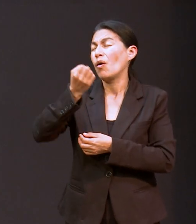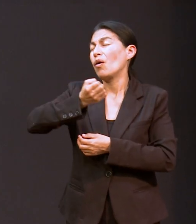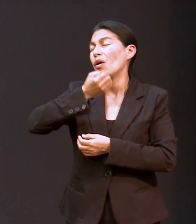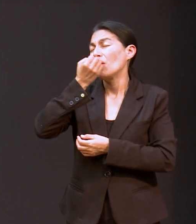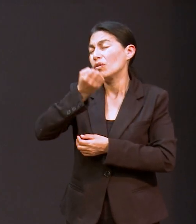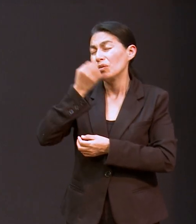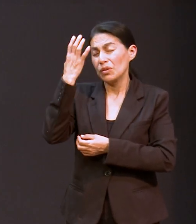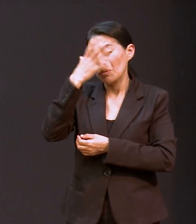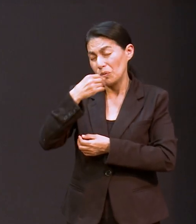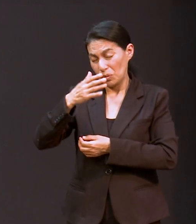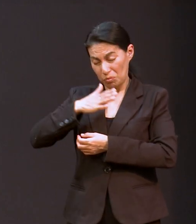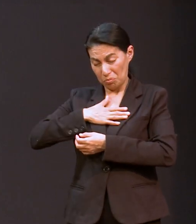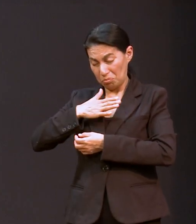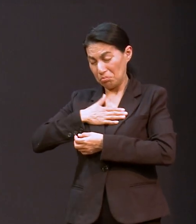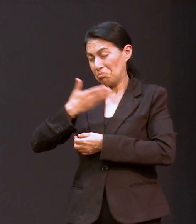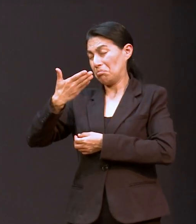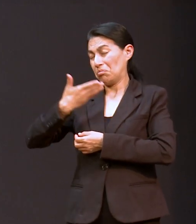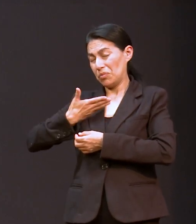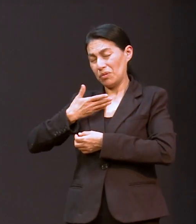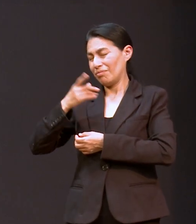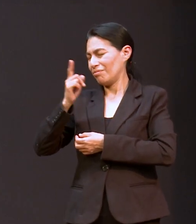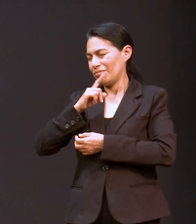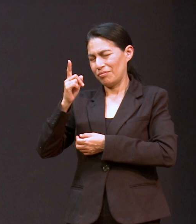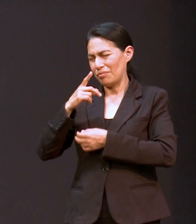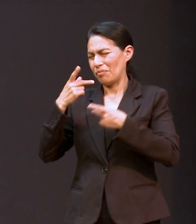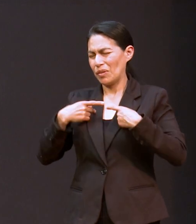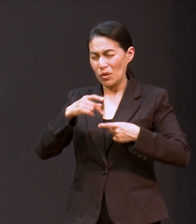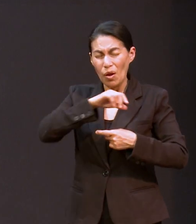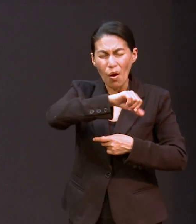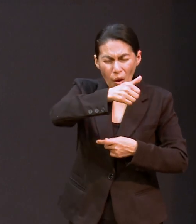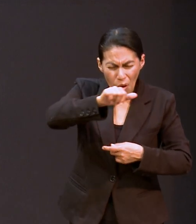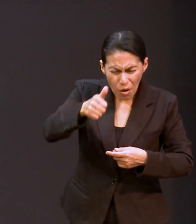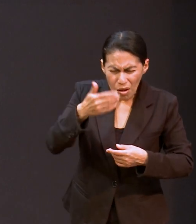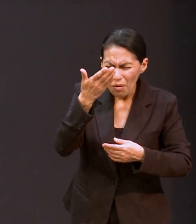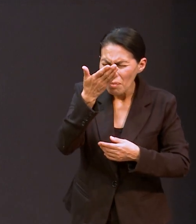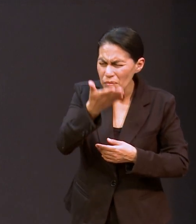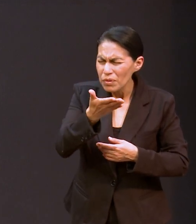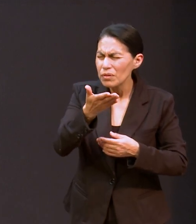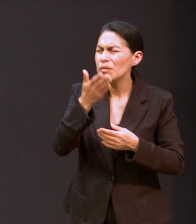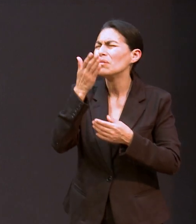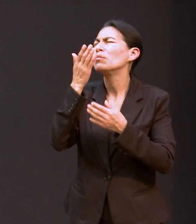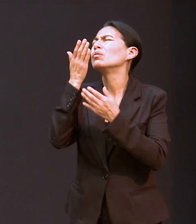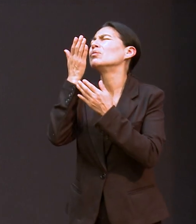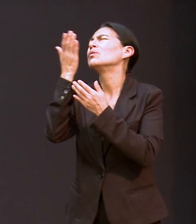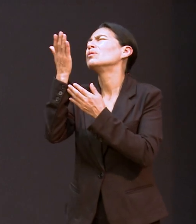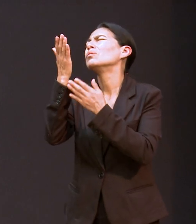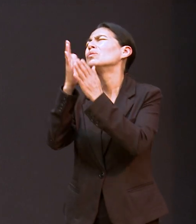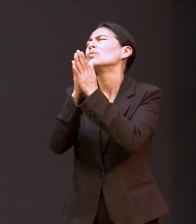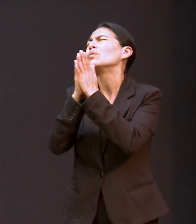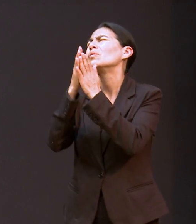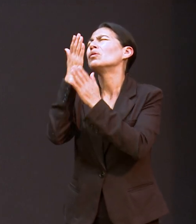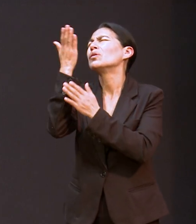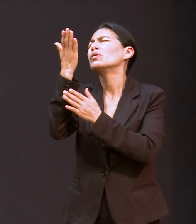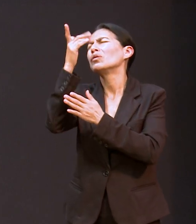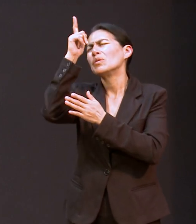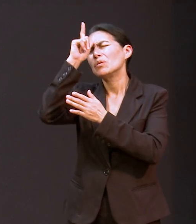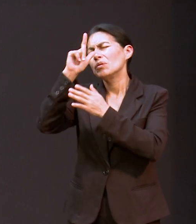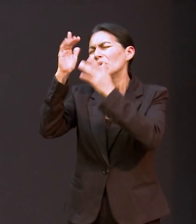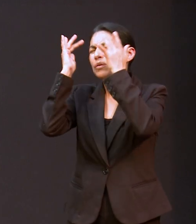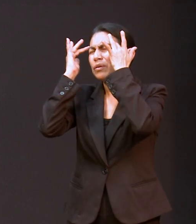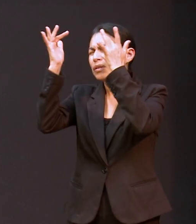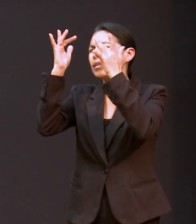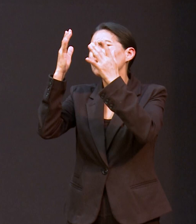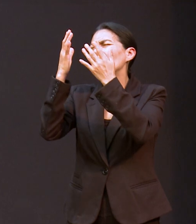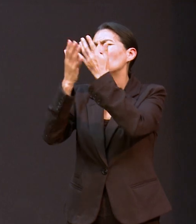tan bella porque no estamos pidiendo por nosotros mismos si no estamos pidiendo por otros y te pedimos que tu espíritu santo que